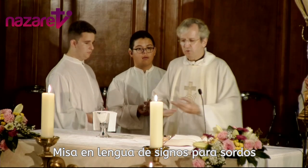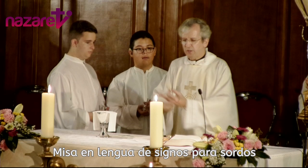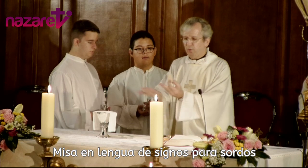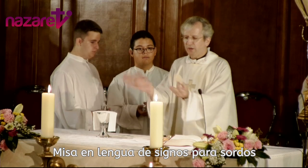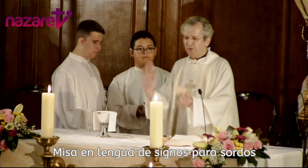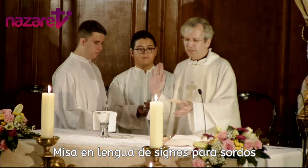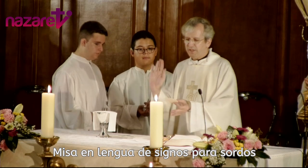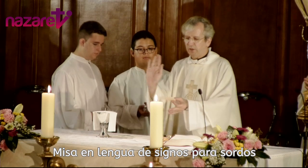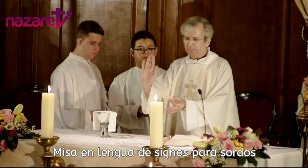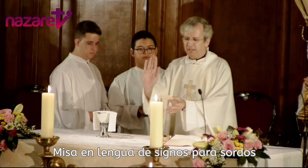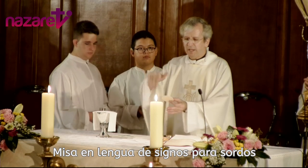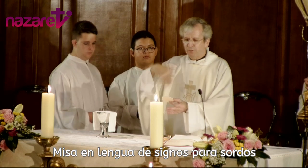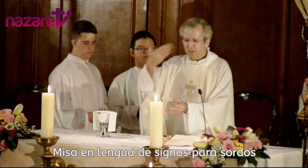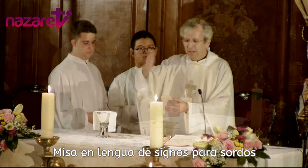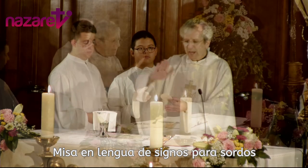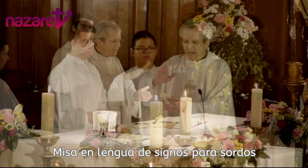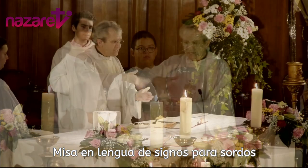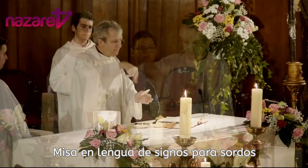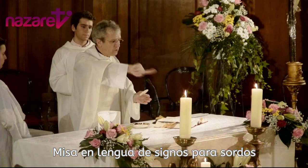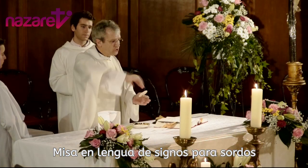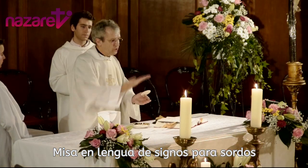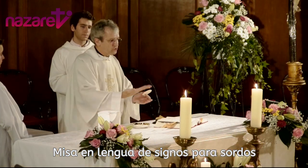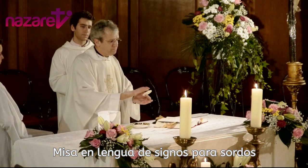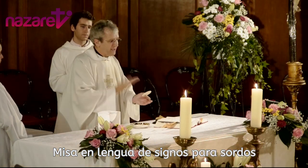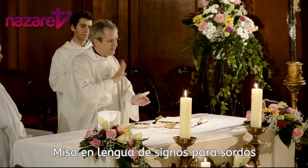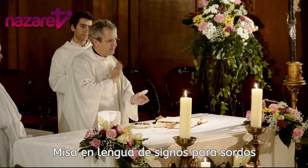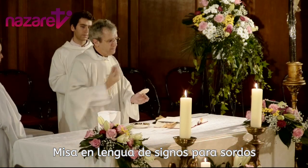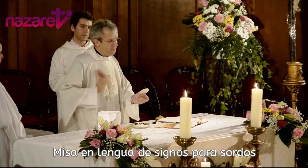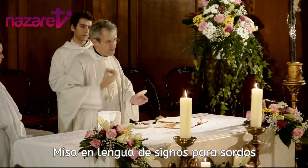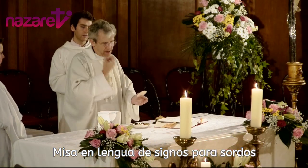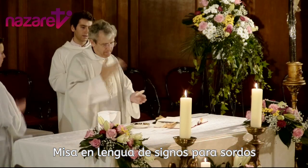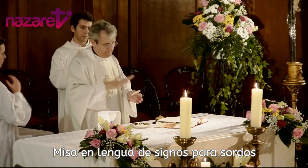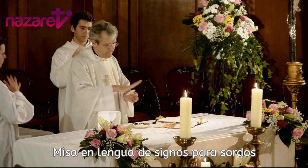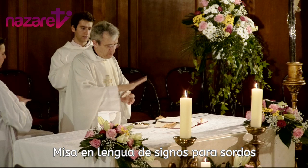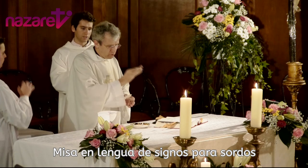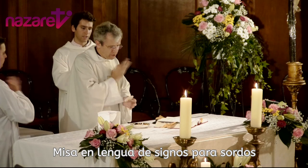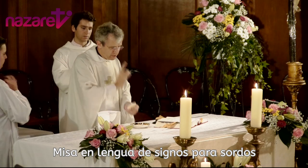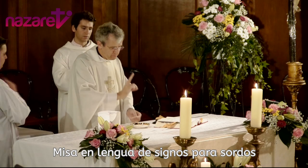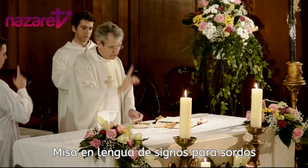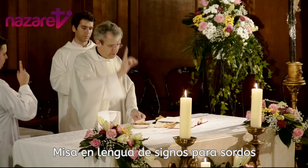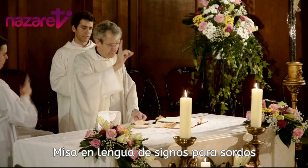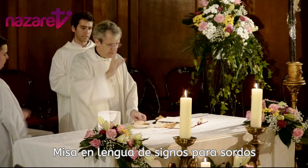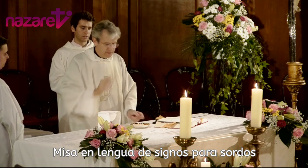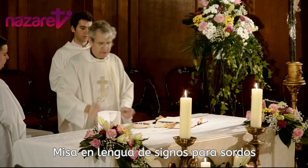tu generosidad y ahora te presentamos. Él será para nosotros pan de vida. Bendito seas por siempre, Señor.